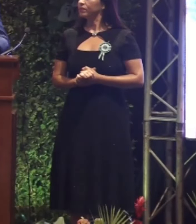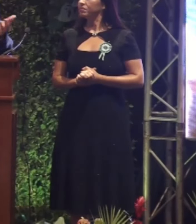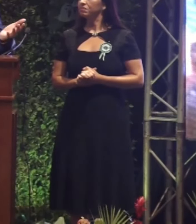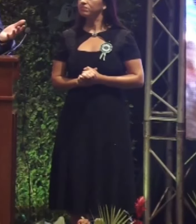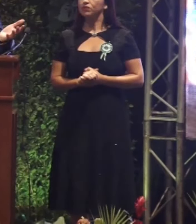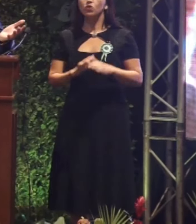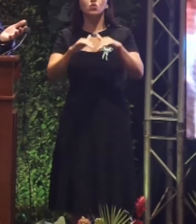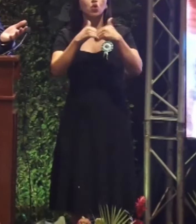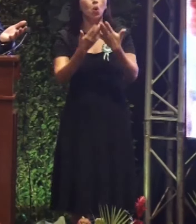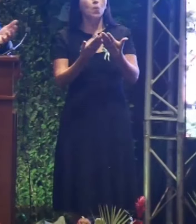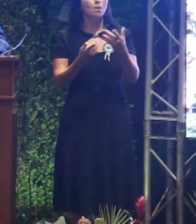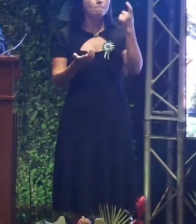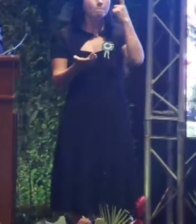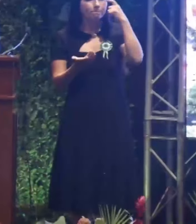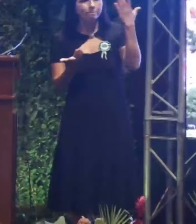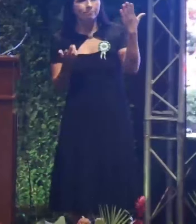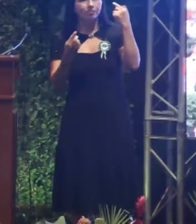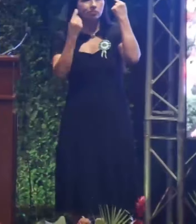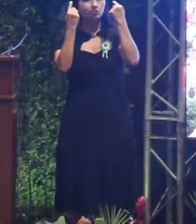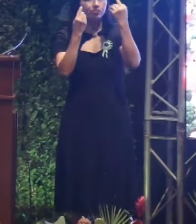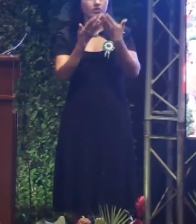¿Quién iba a pensar que Dios se le iba a llevar?